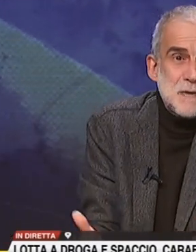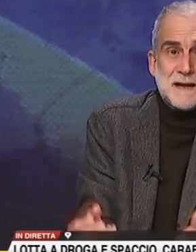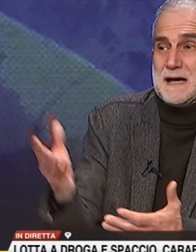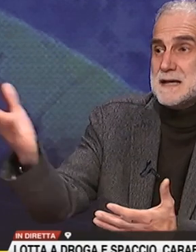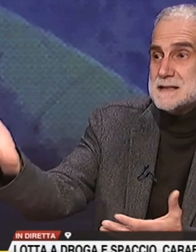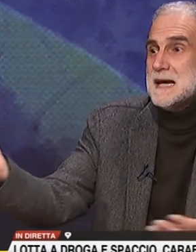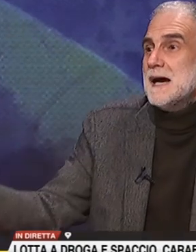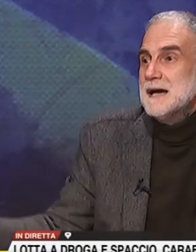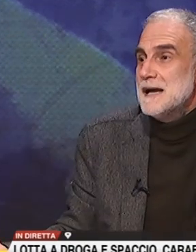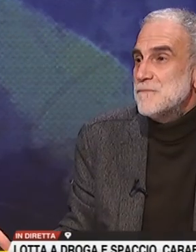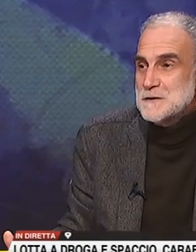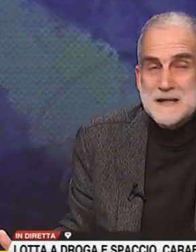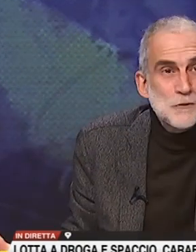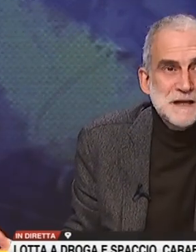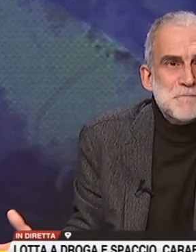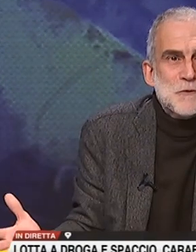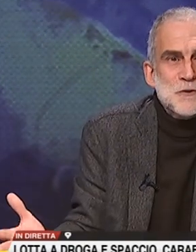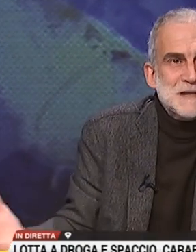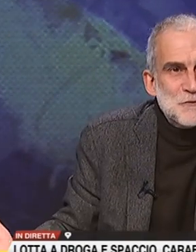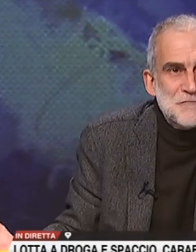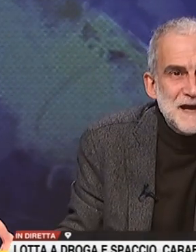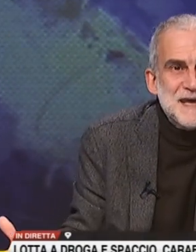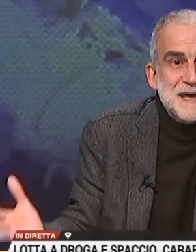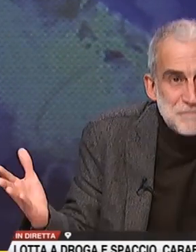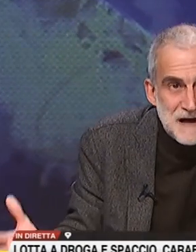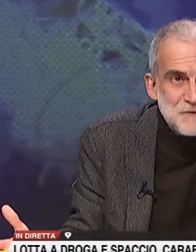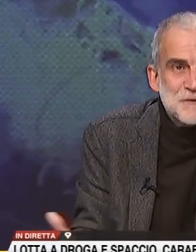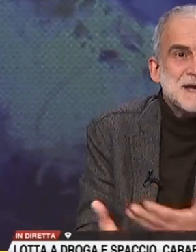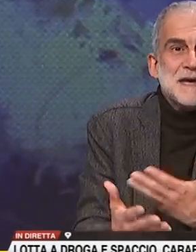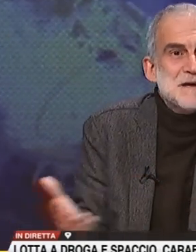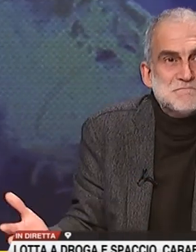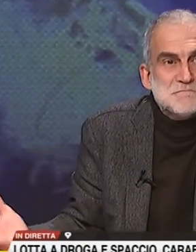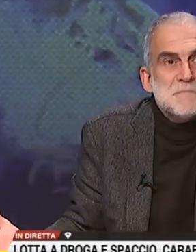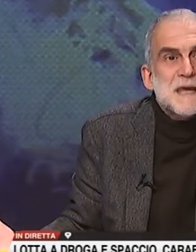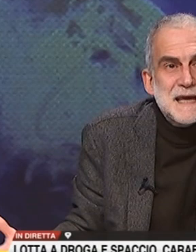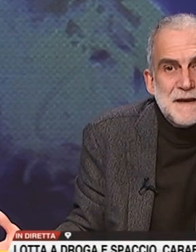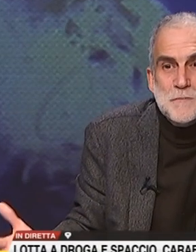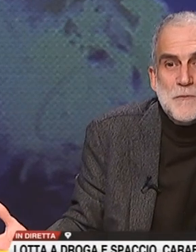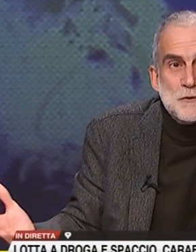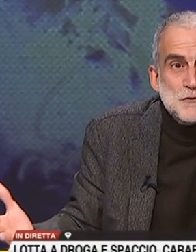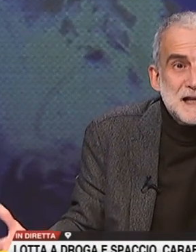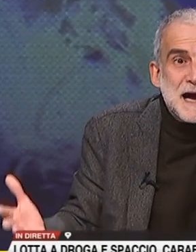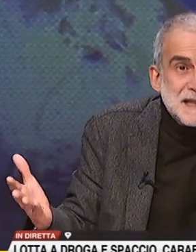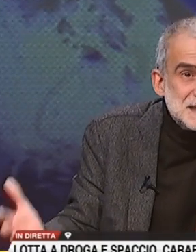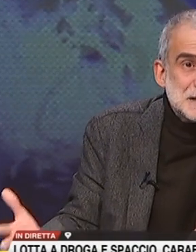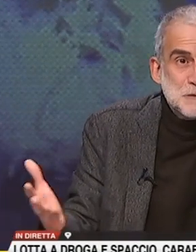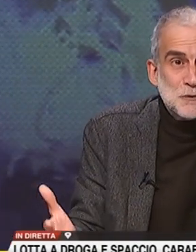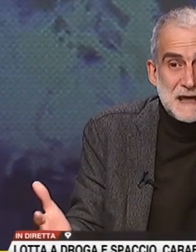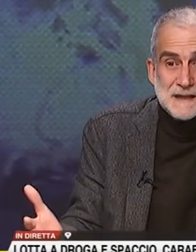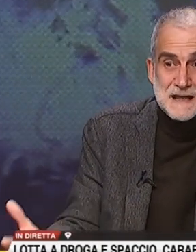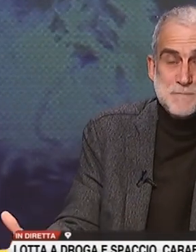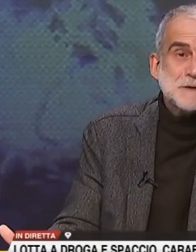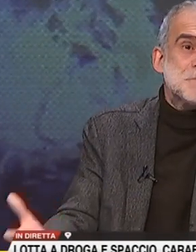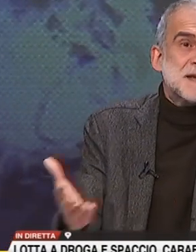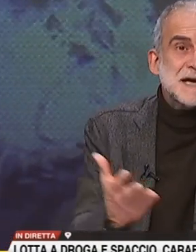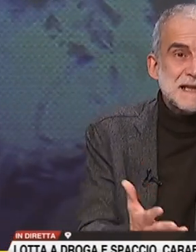che riguarda sia le forze dell'ordine per quello che devono fare e che fanno, e che dobbiamo riconoscere altrettanto